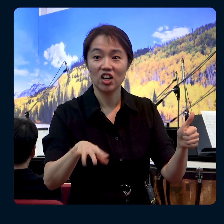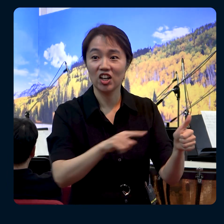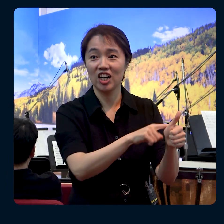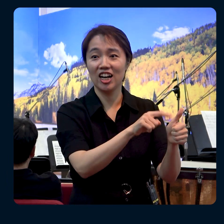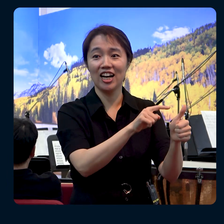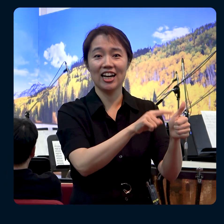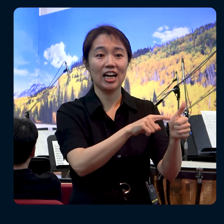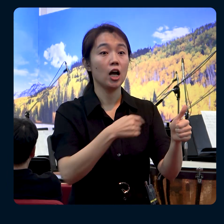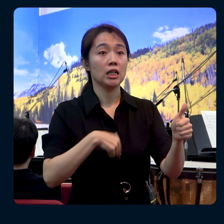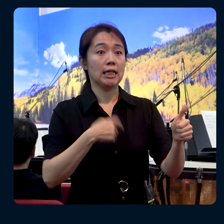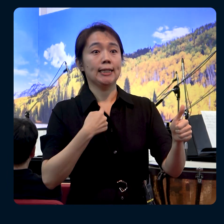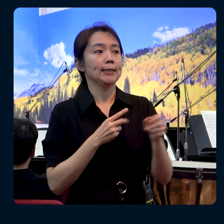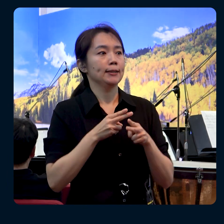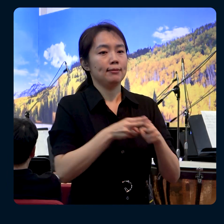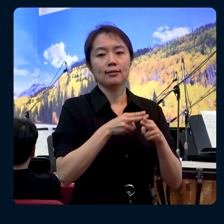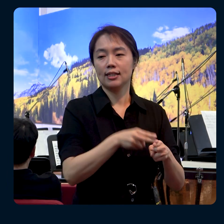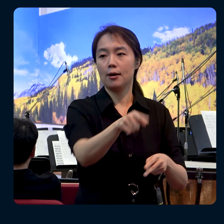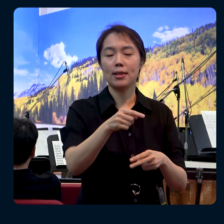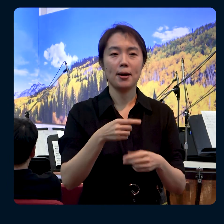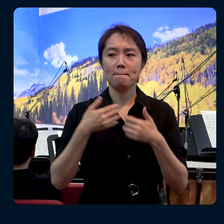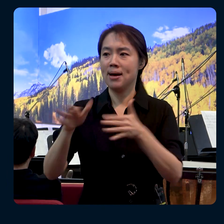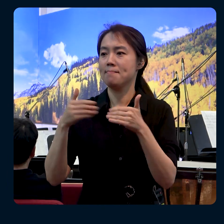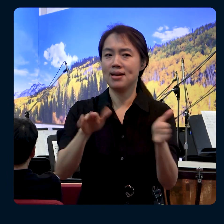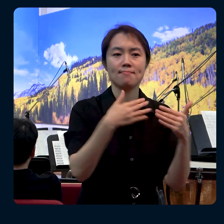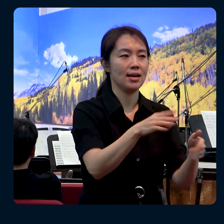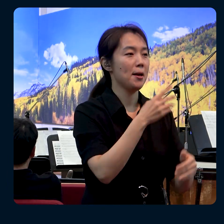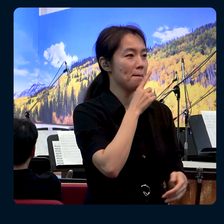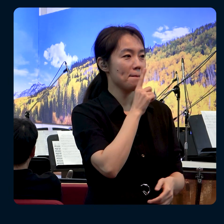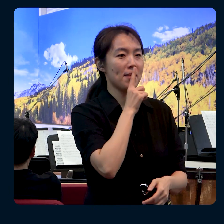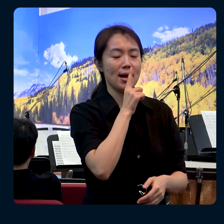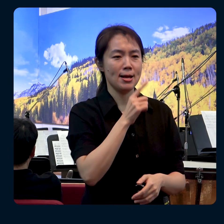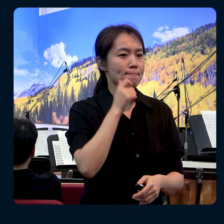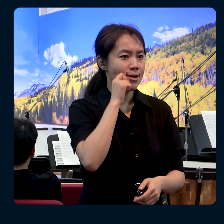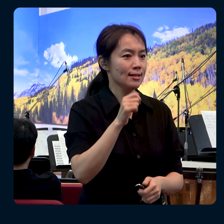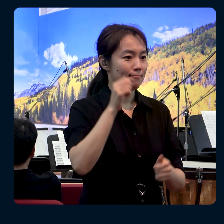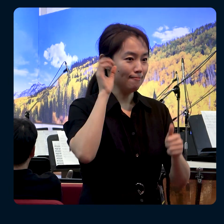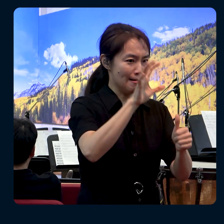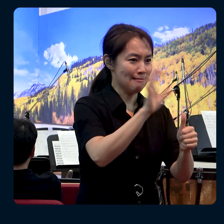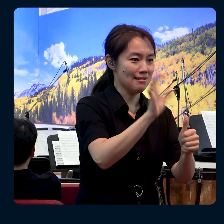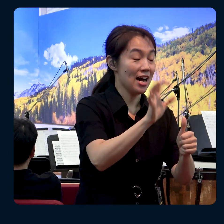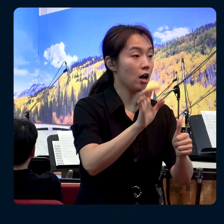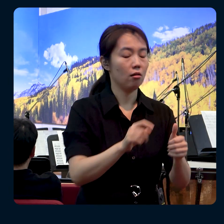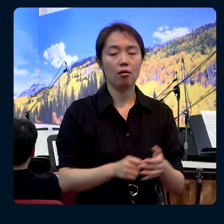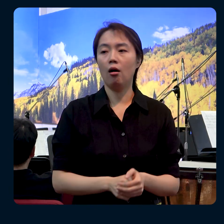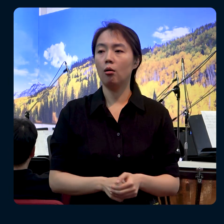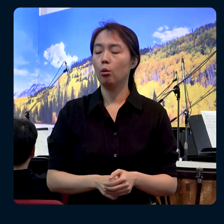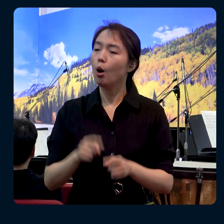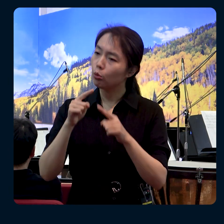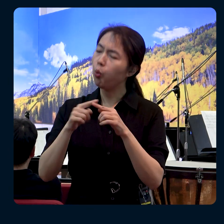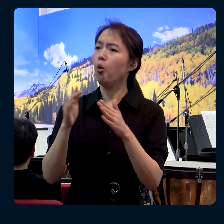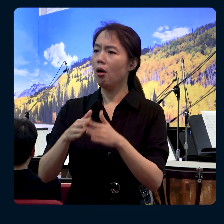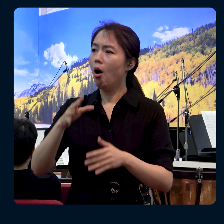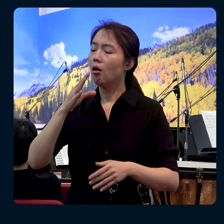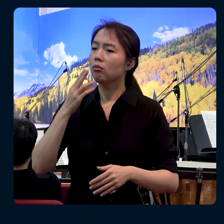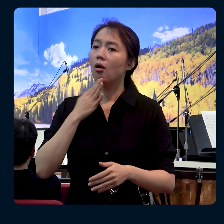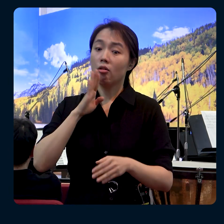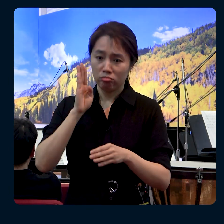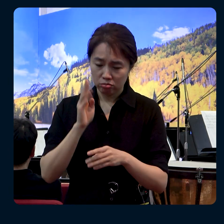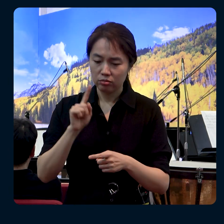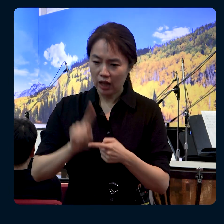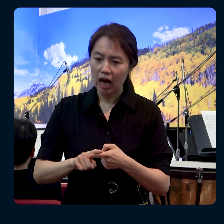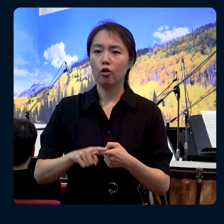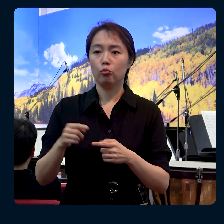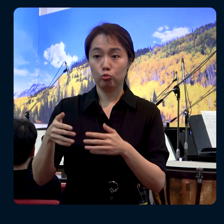자기가 다 말해. 자기가 말 못하게 하고 막 갑자기 시작하자마자 이거 교회, 당연히 교회가 오면 이것도 있어야지